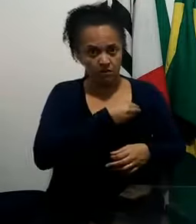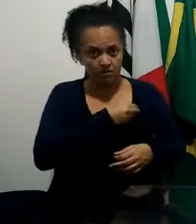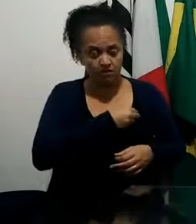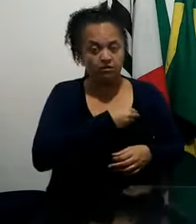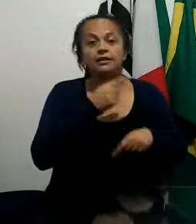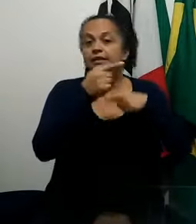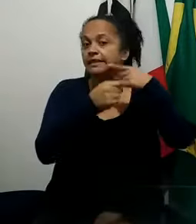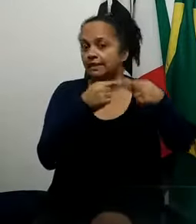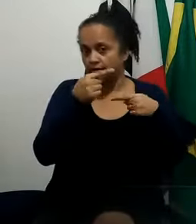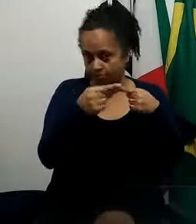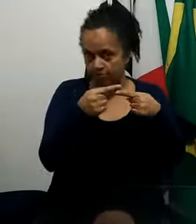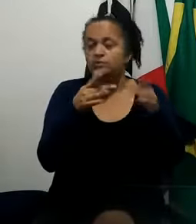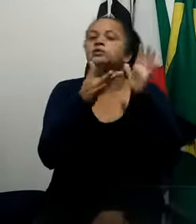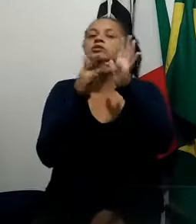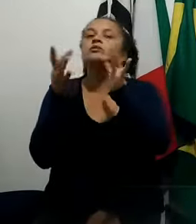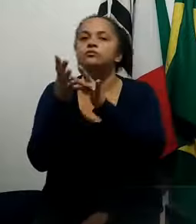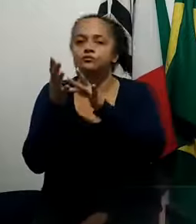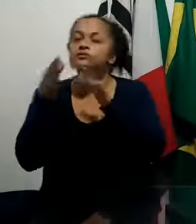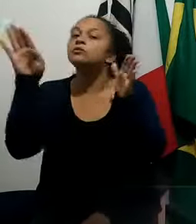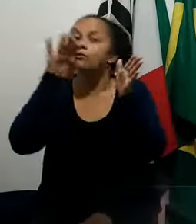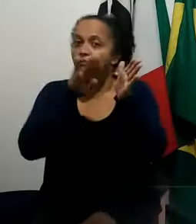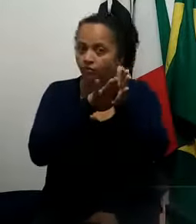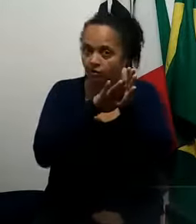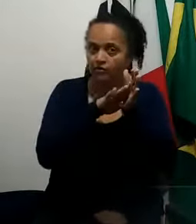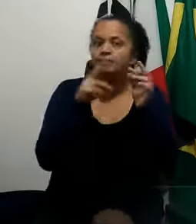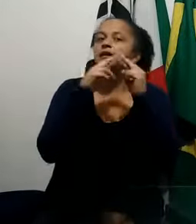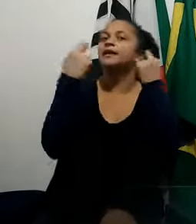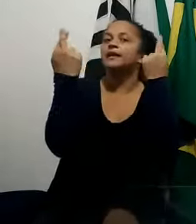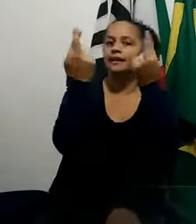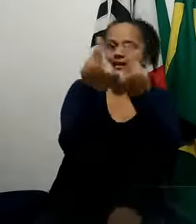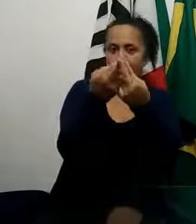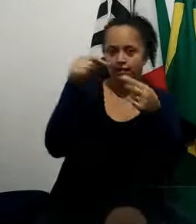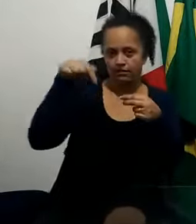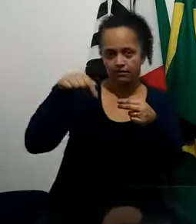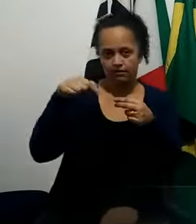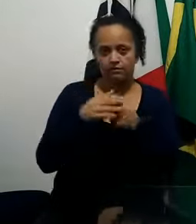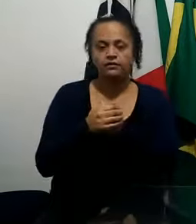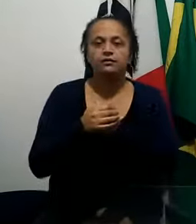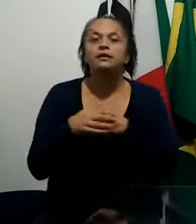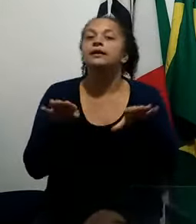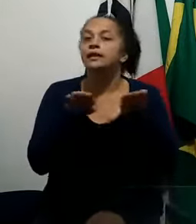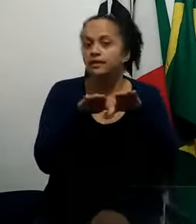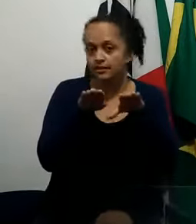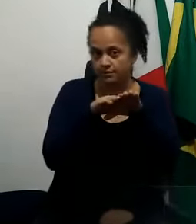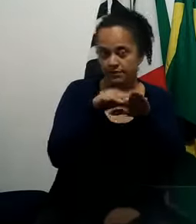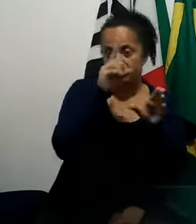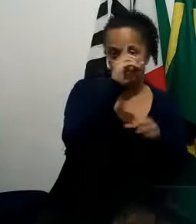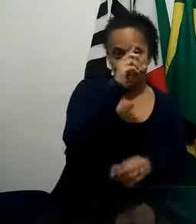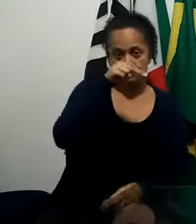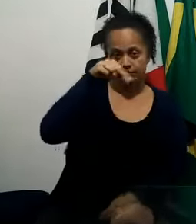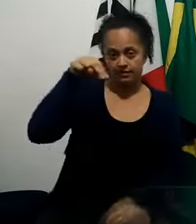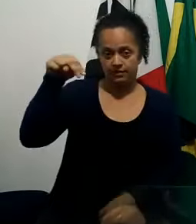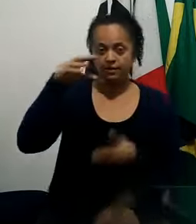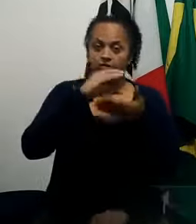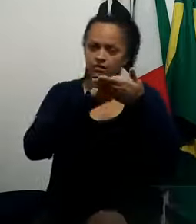segunda vinda, né? E a grande tribulação, segundo Daniel, capítulo 9,